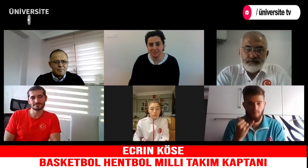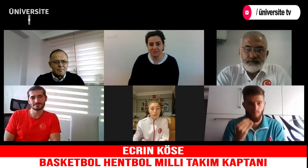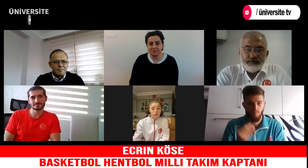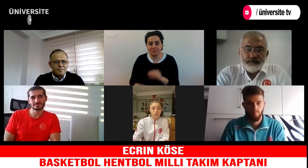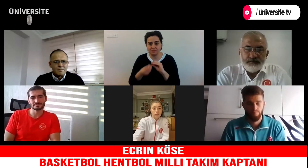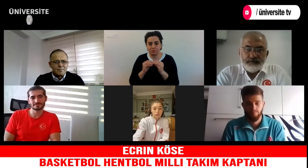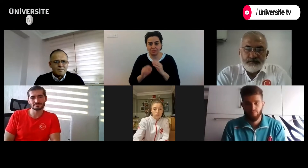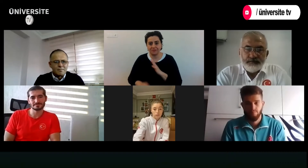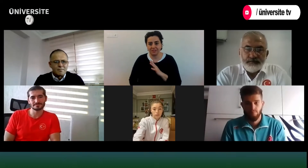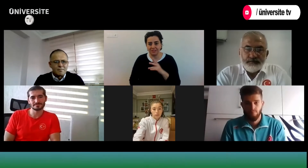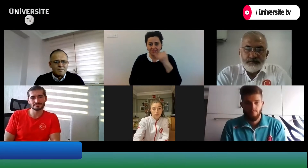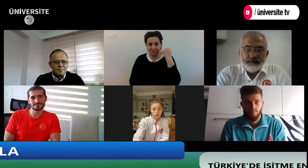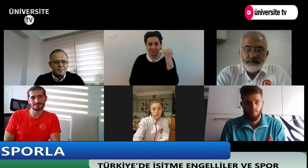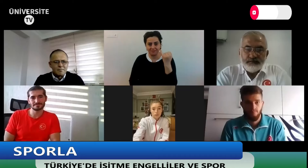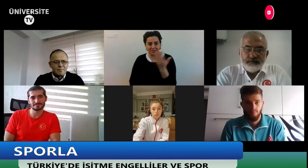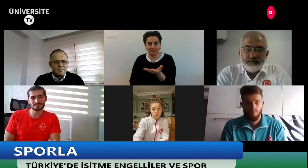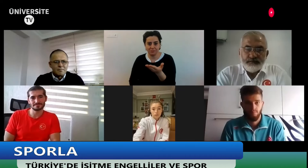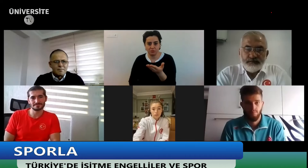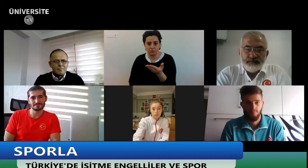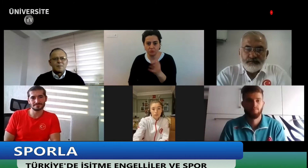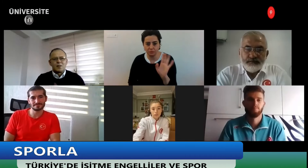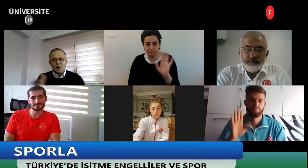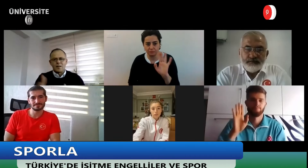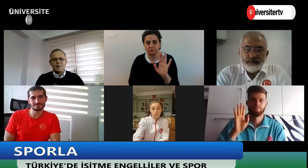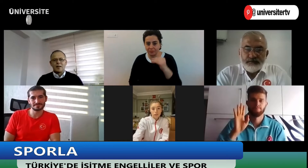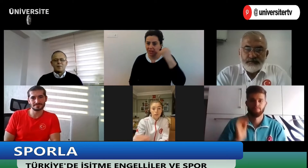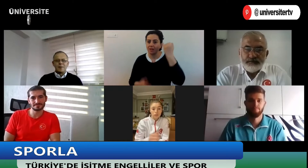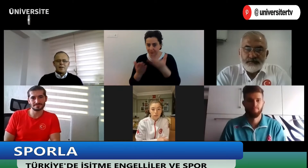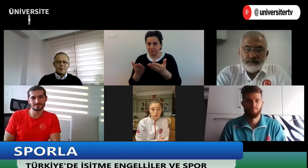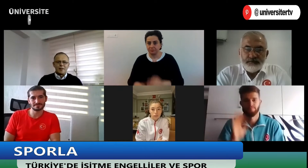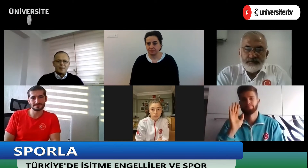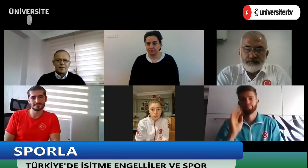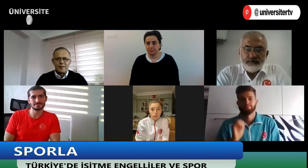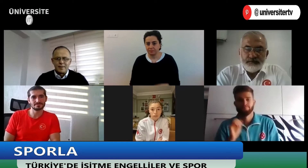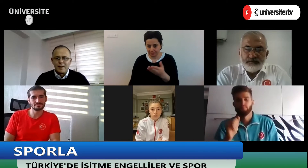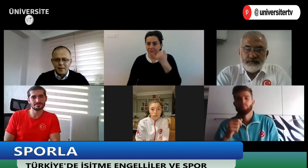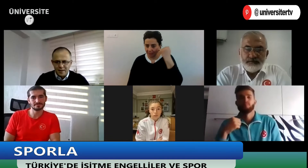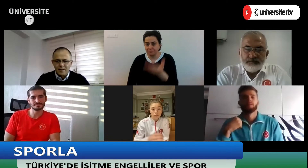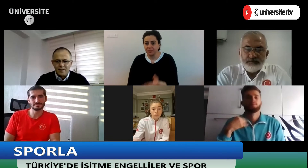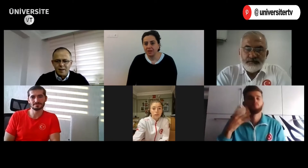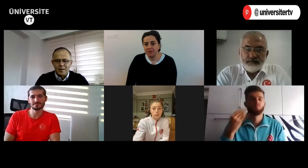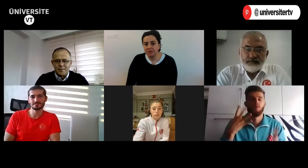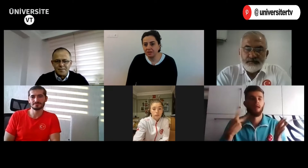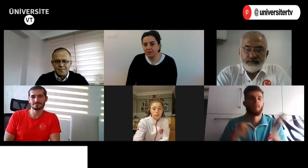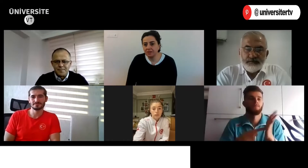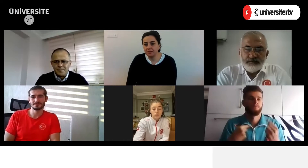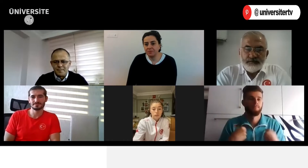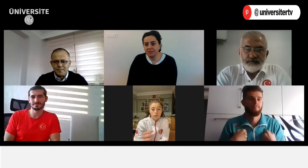Sanırım Engin'de bir problem var. Yasin'e verelim mi sözü? Yasin'e verelim. Tabii ki, tabii ki, tabii ki.